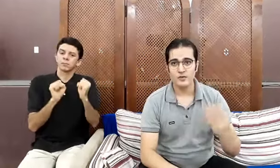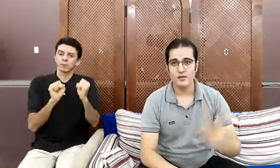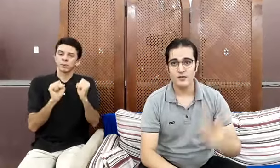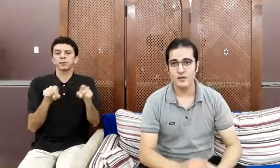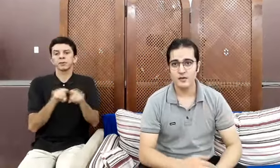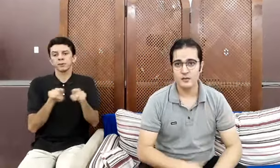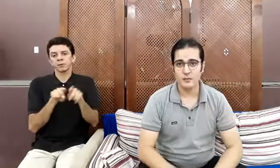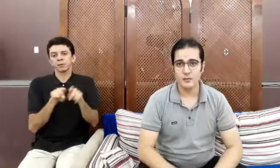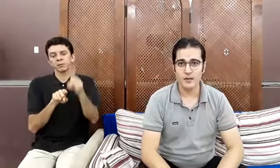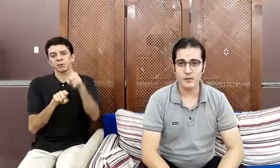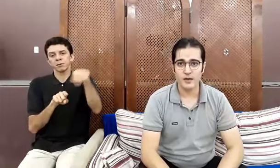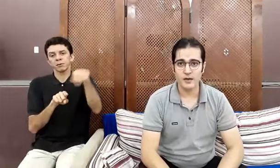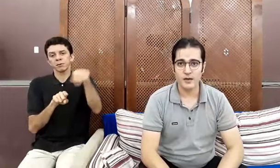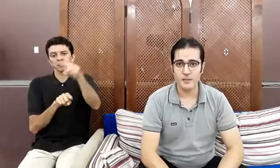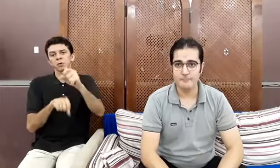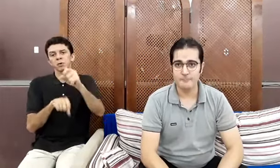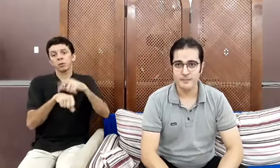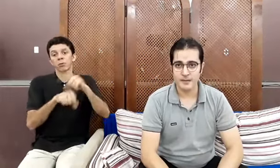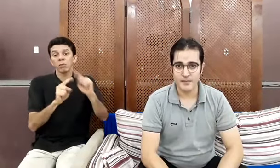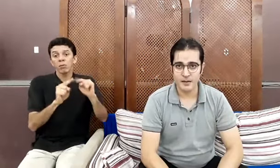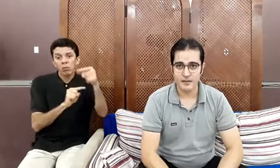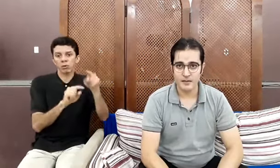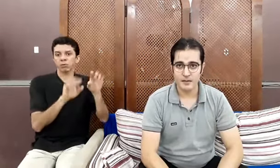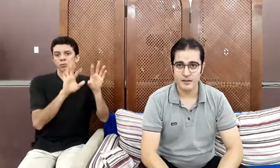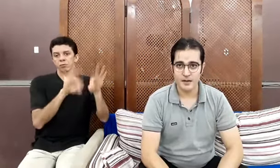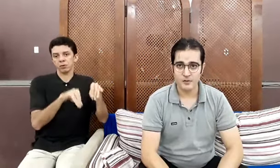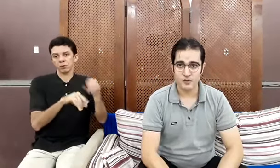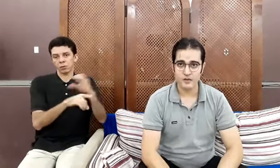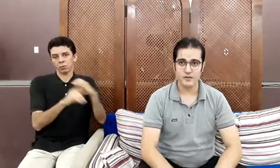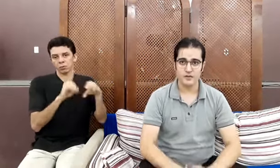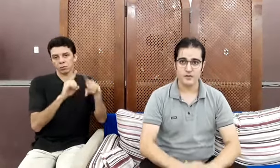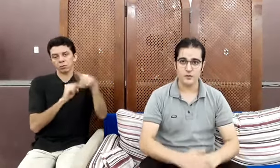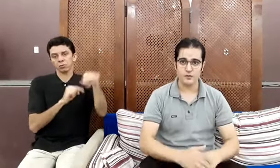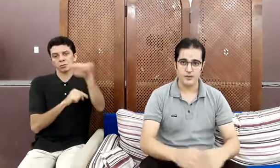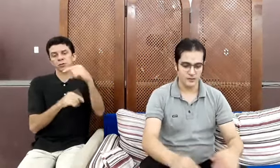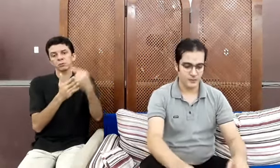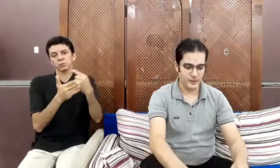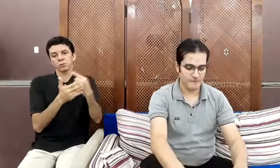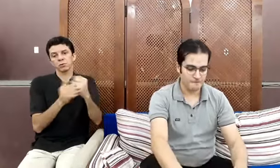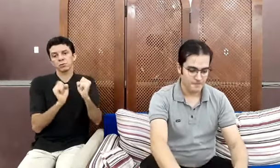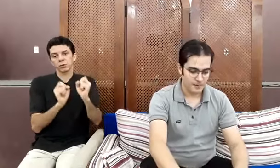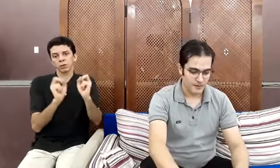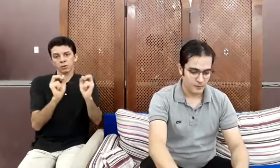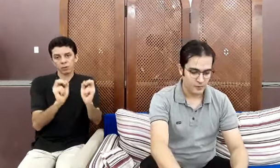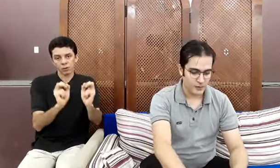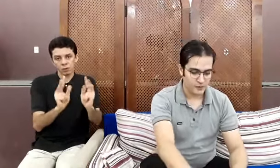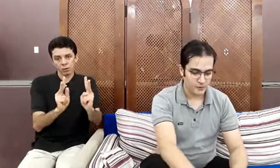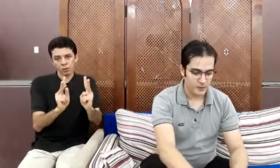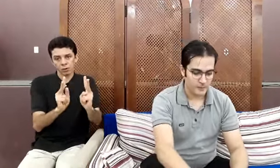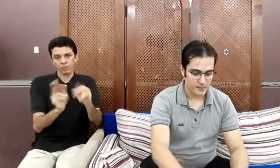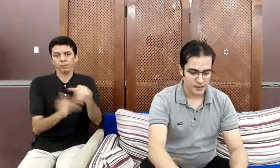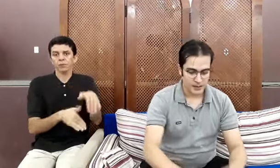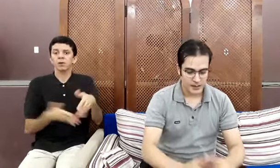use esse momento aí para também tirar suas dúvidas, ok? Vamos orar ao